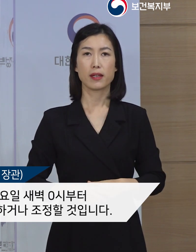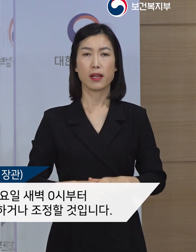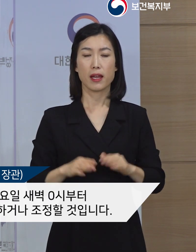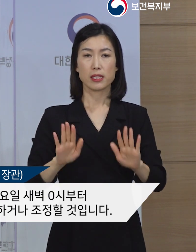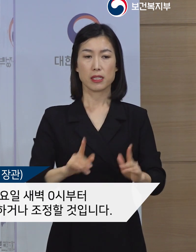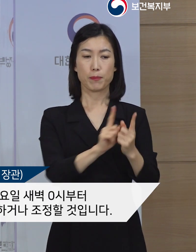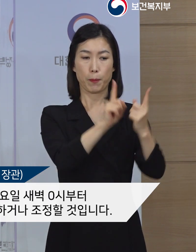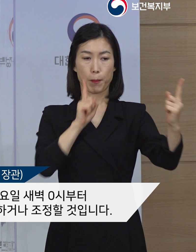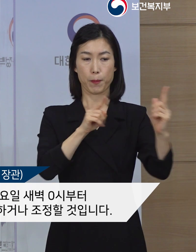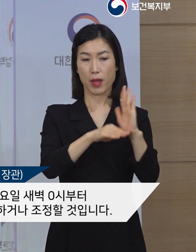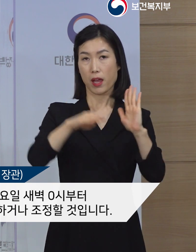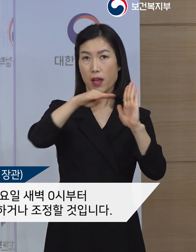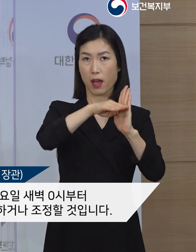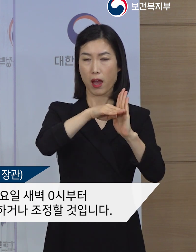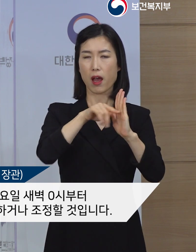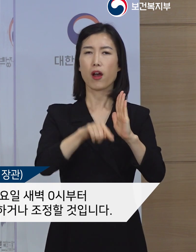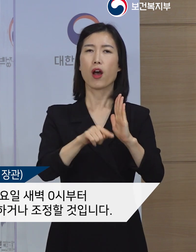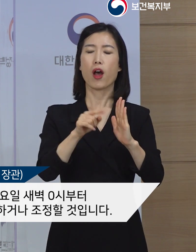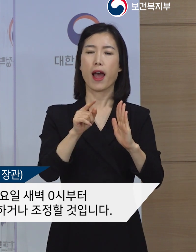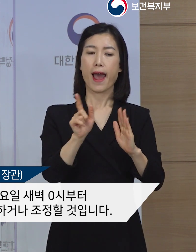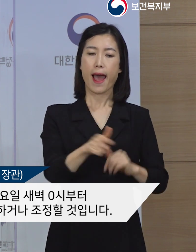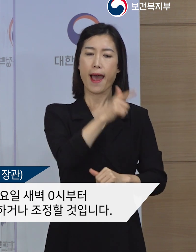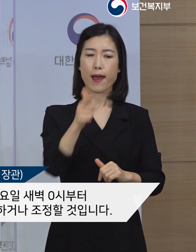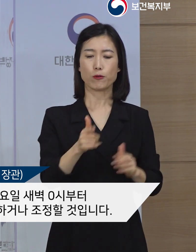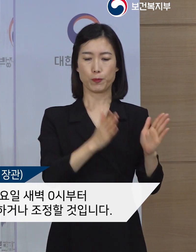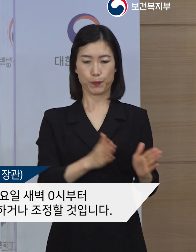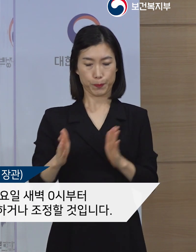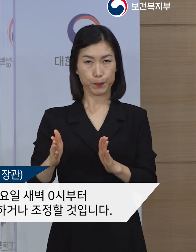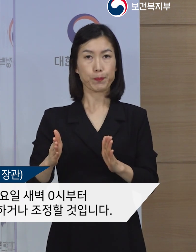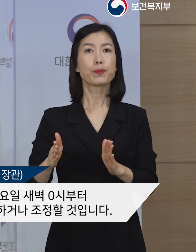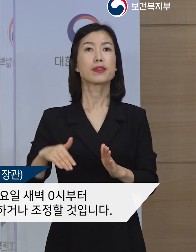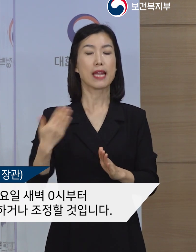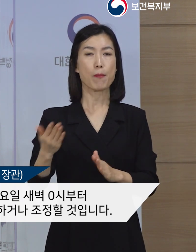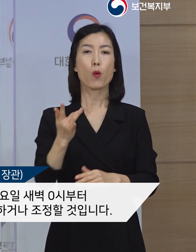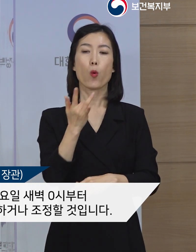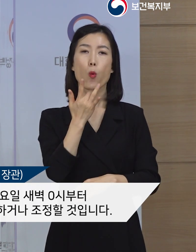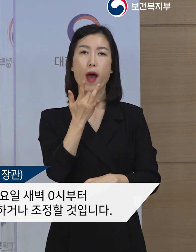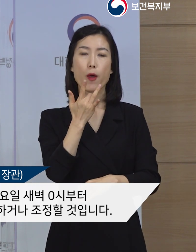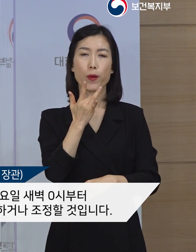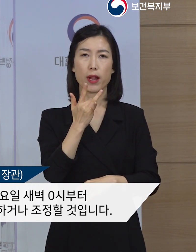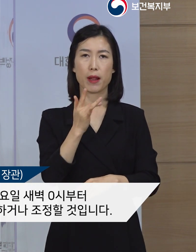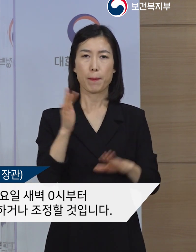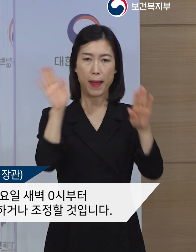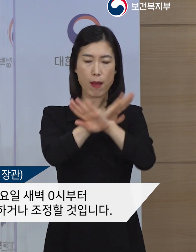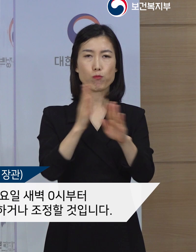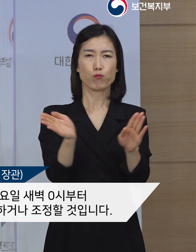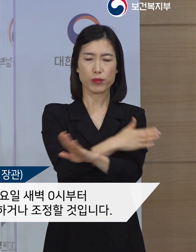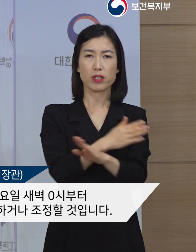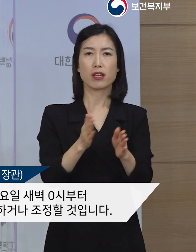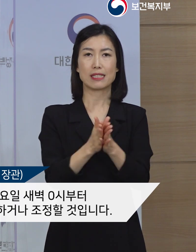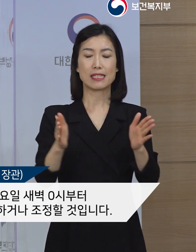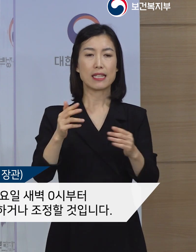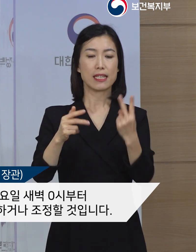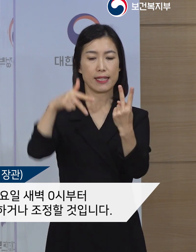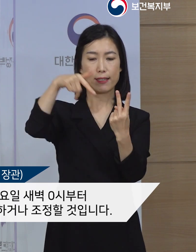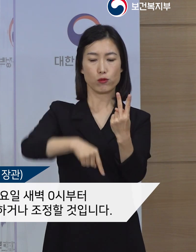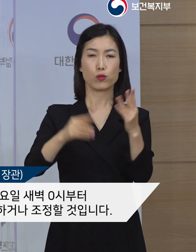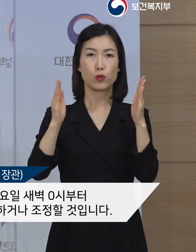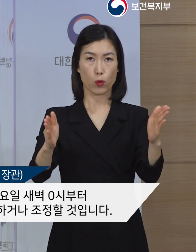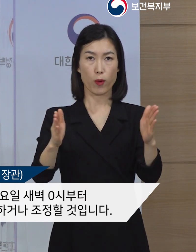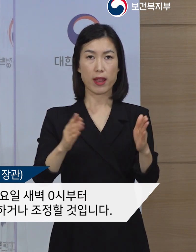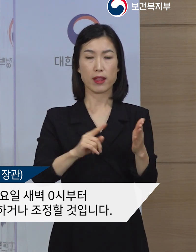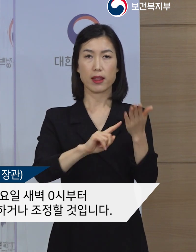단계 상향 조치는 하루의 준비 기간을 거쳐 화요일 새벽 0시부터 2주간 적용되며 유행